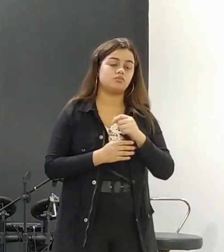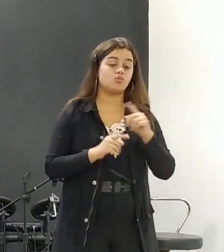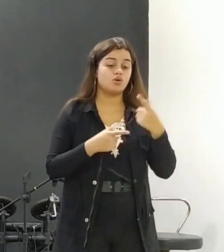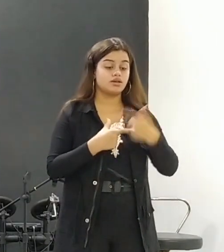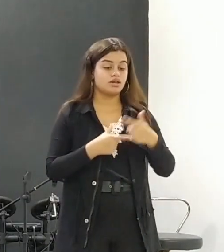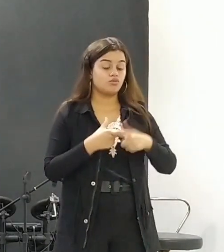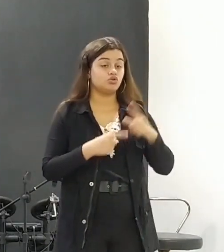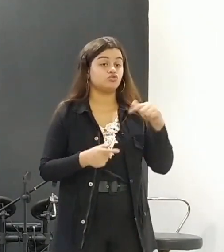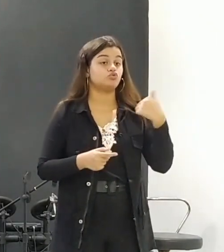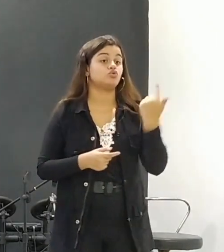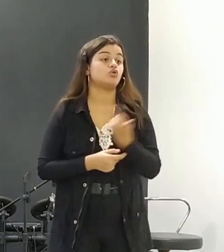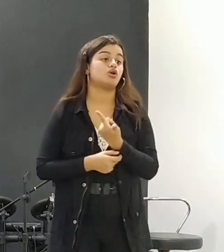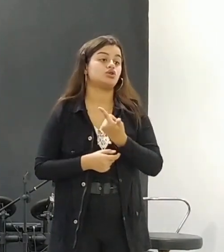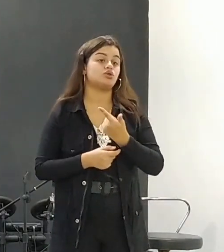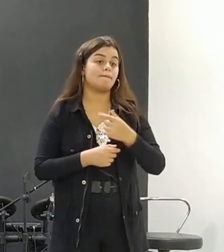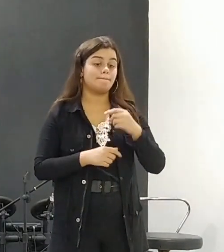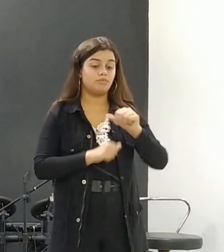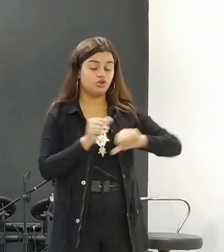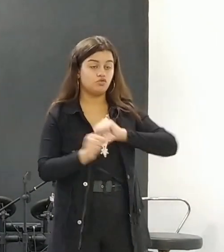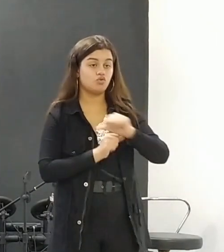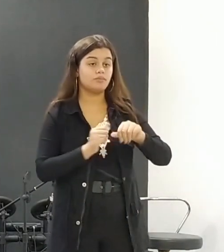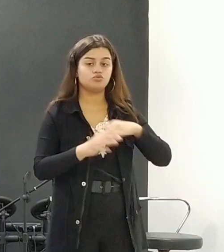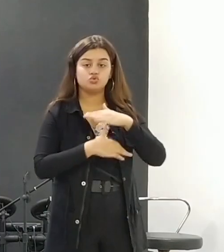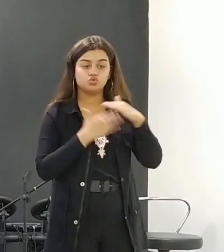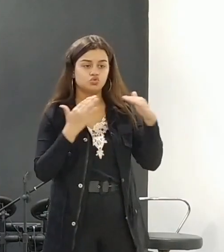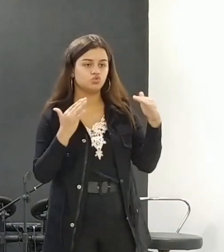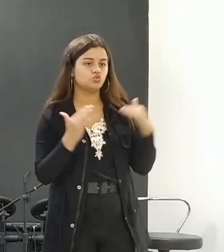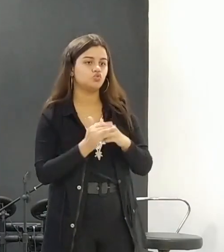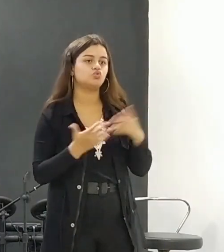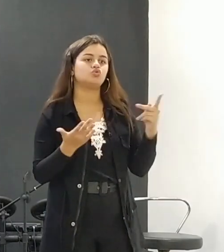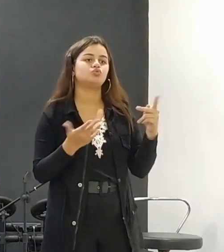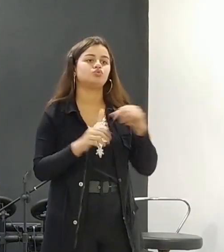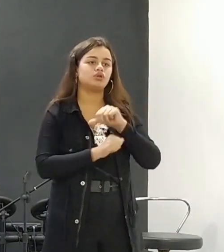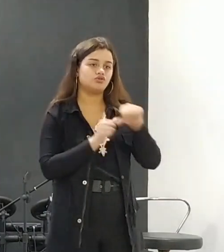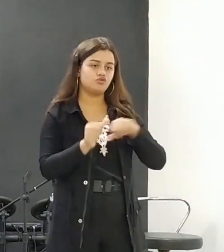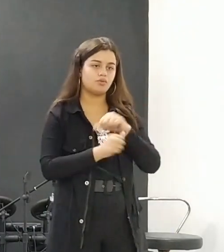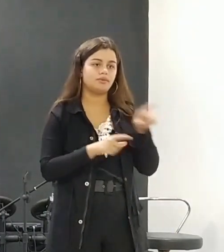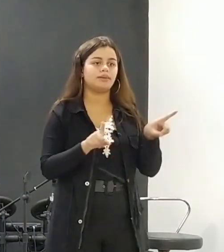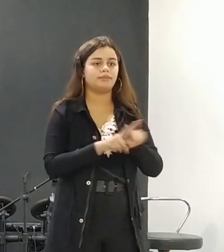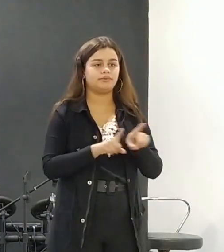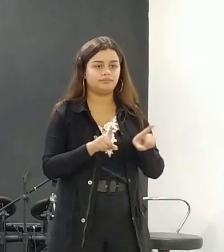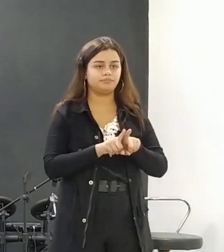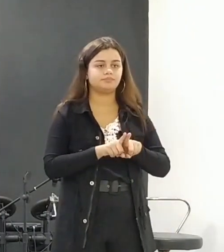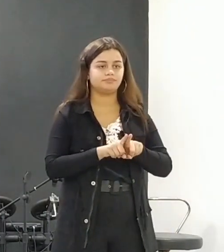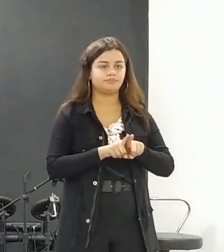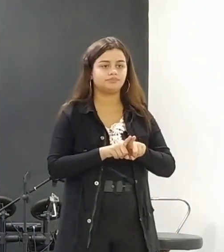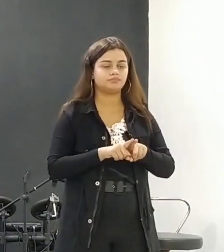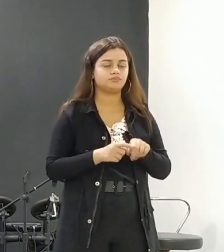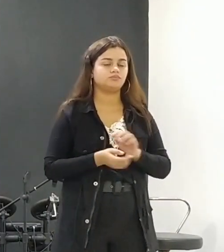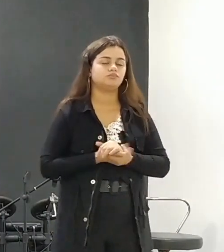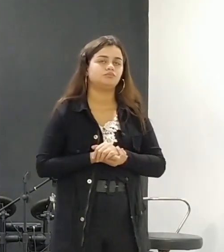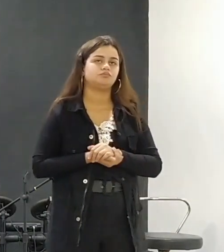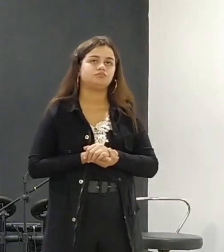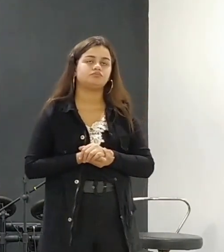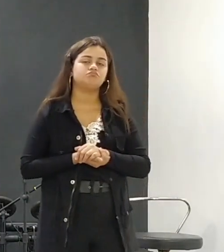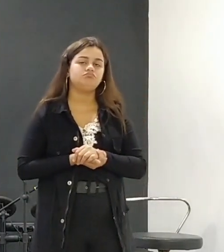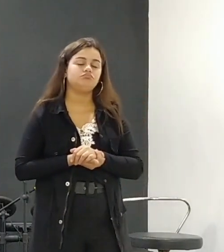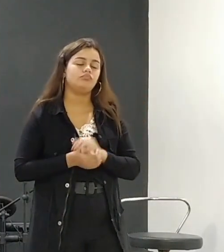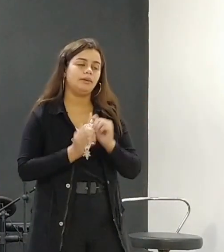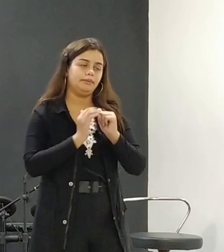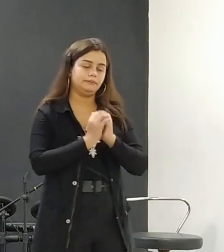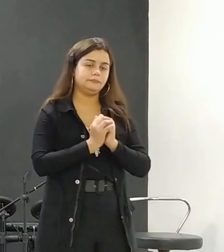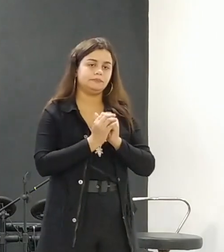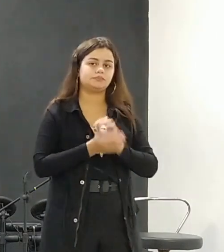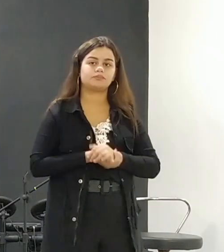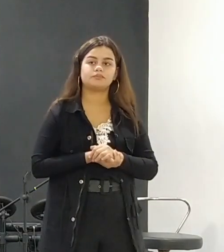muda, tudo à sua volta começa a mudar. Irmão, isso é uma coisa certa. Quando você muda, tudo à sua volta começa a mudar. Amém?